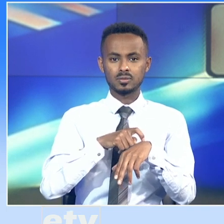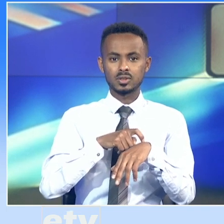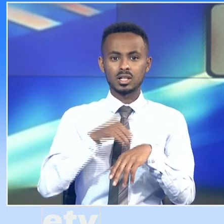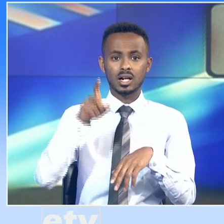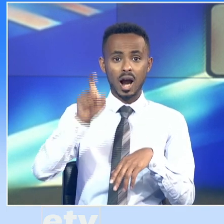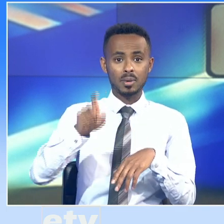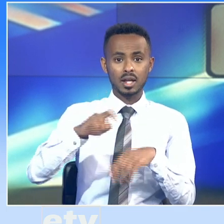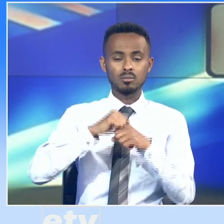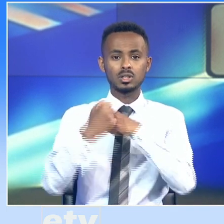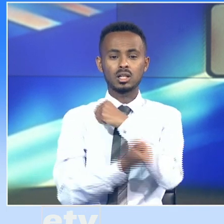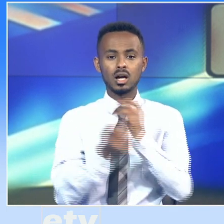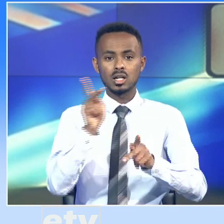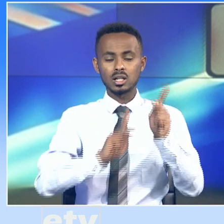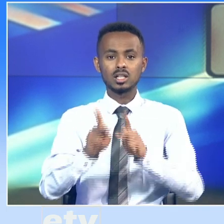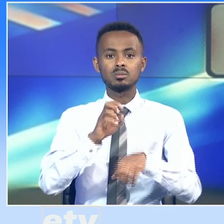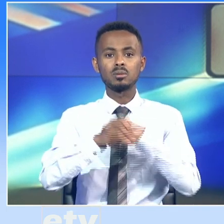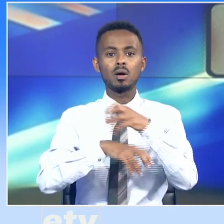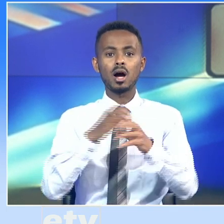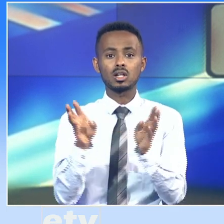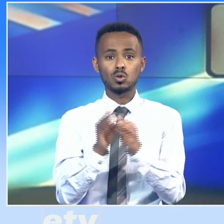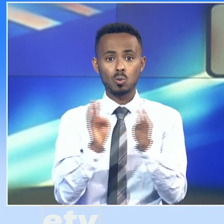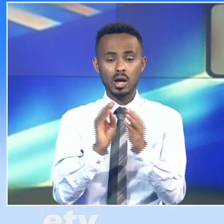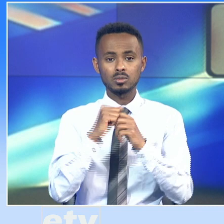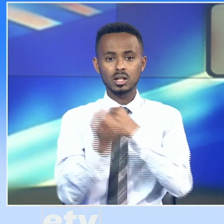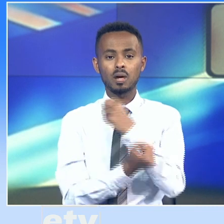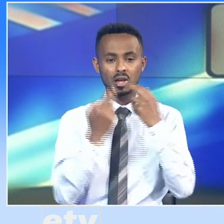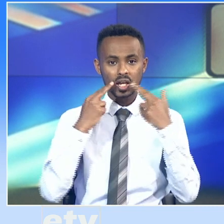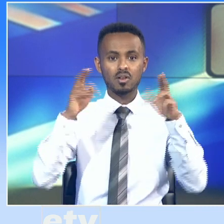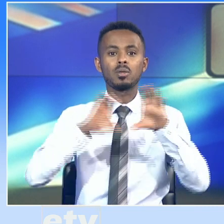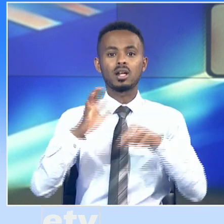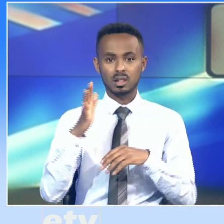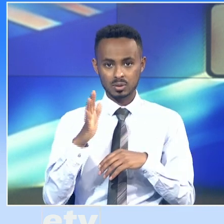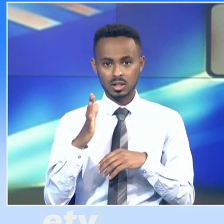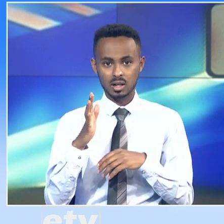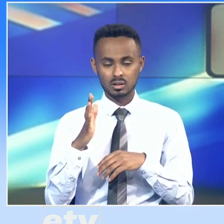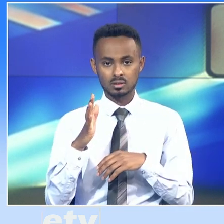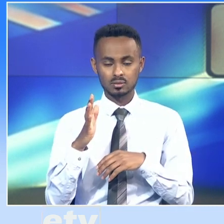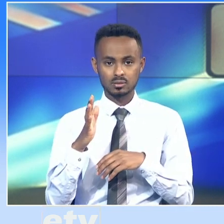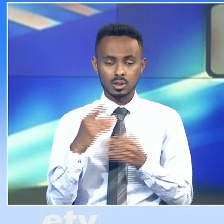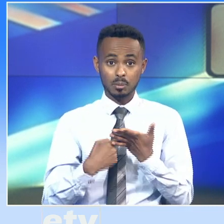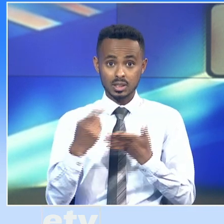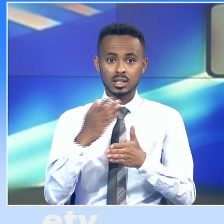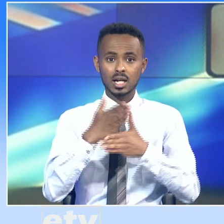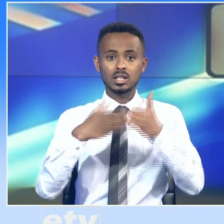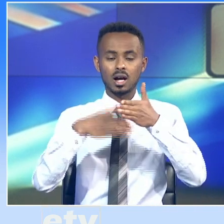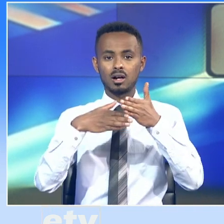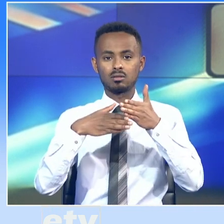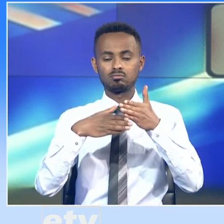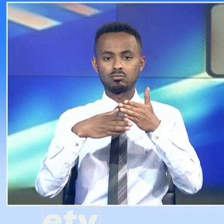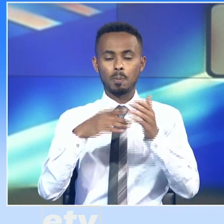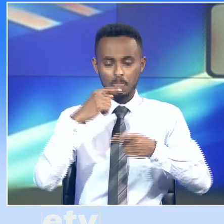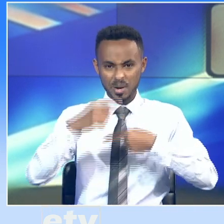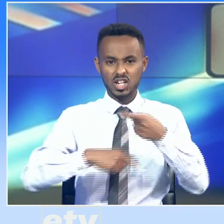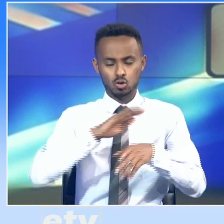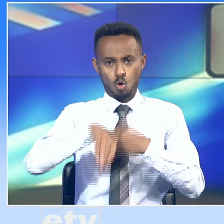የካቢኔው ምስረታም የህዝብ መማክርት ጉባኤ ምስረታም ይፋ የሚደረግ ይመስለኛል። በዚህ ደረጃ ያው